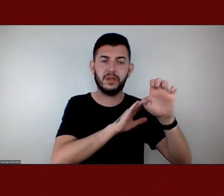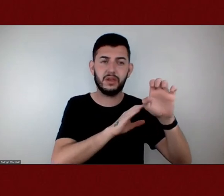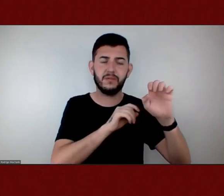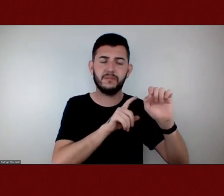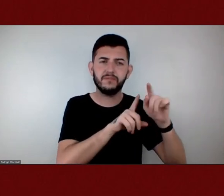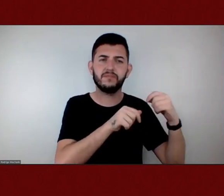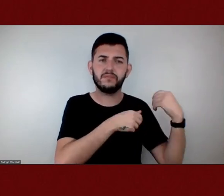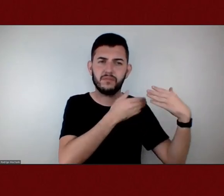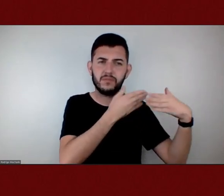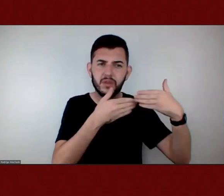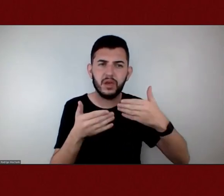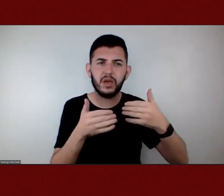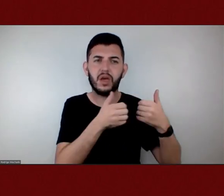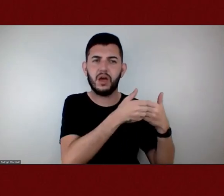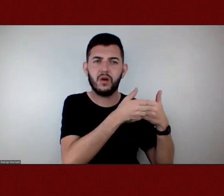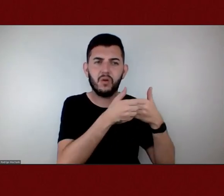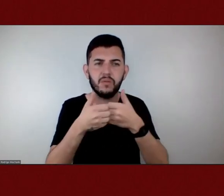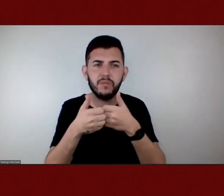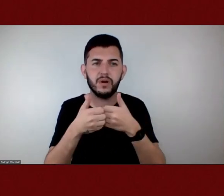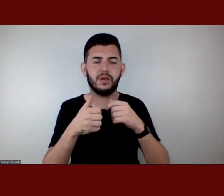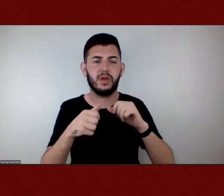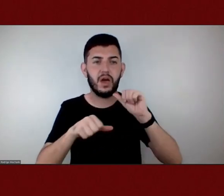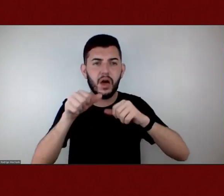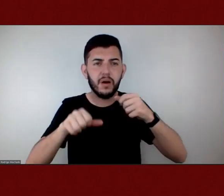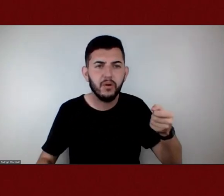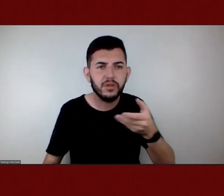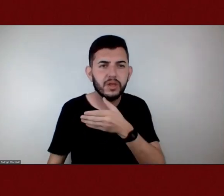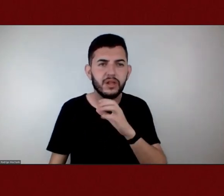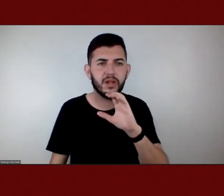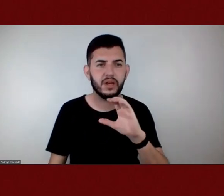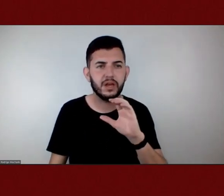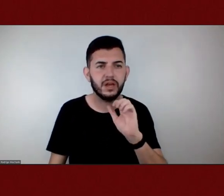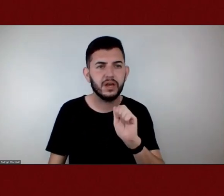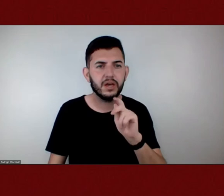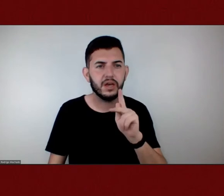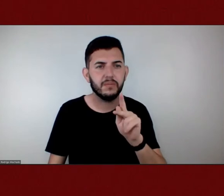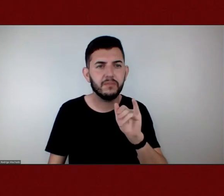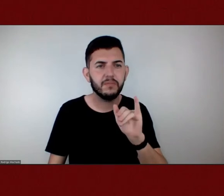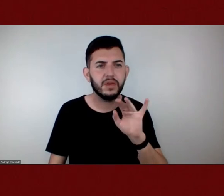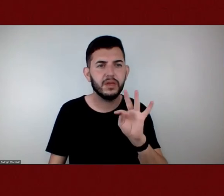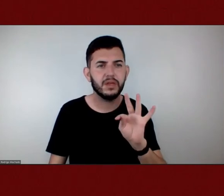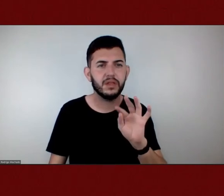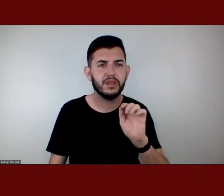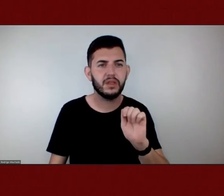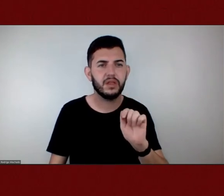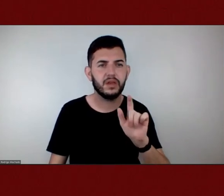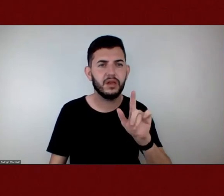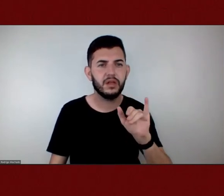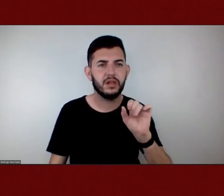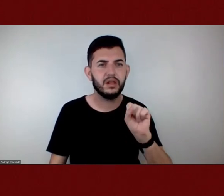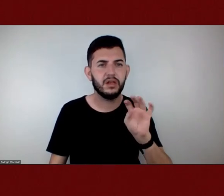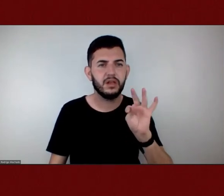a modernidade capitalista, organizando politicamente as razões dos subalternos,